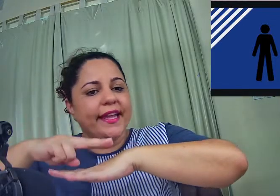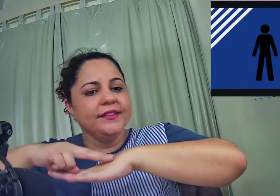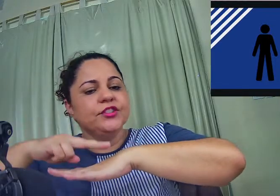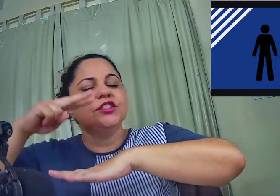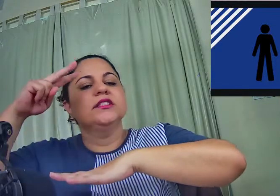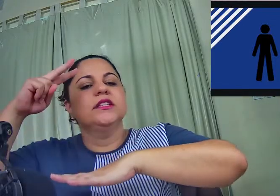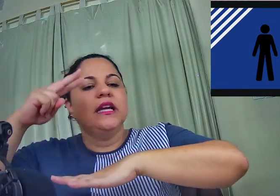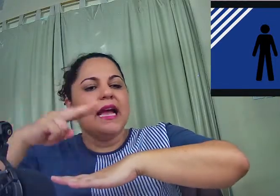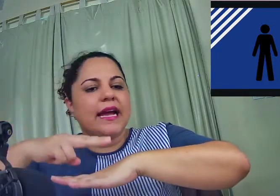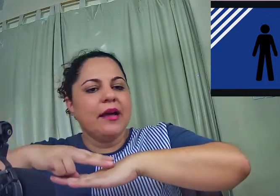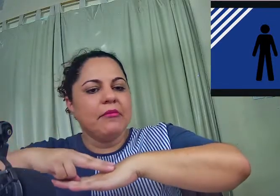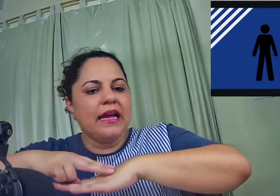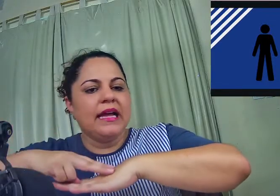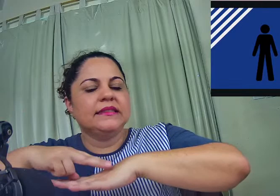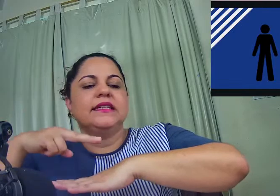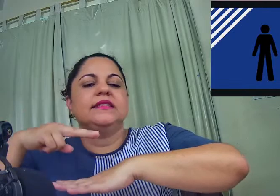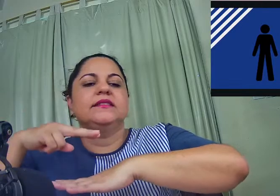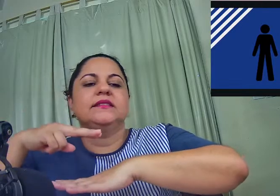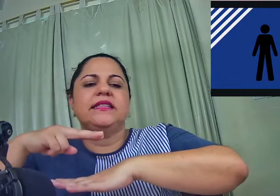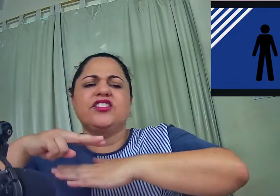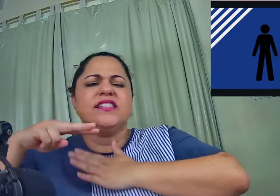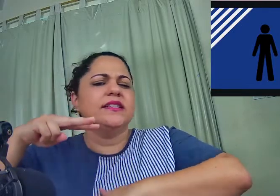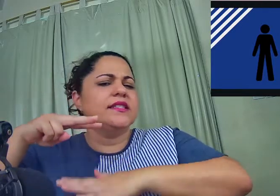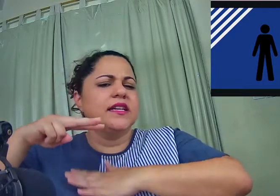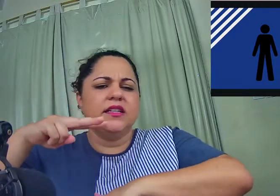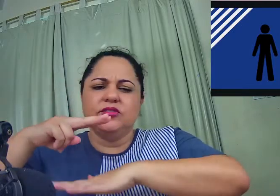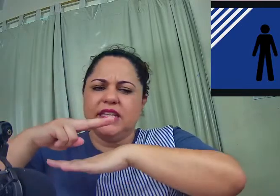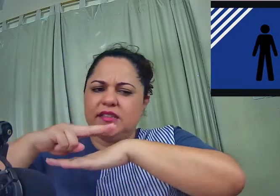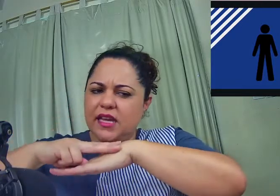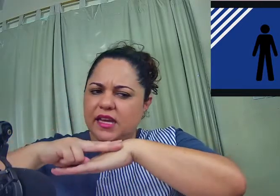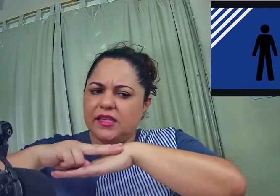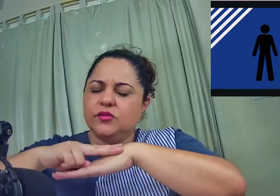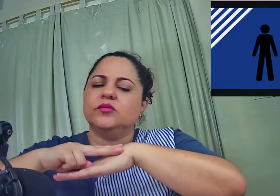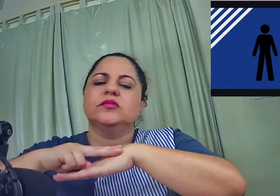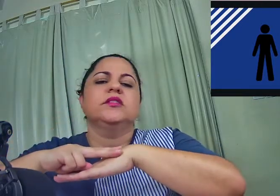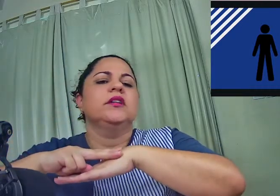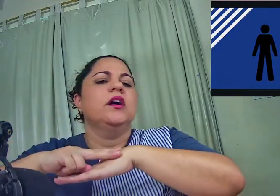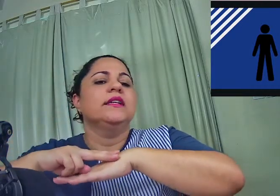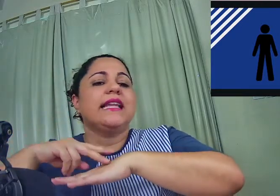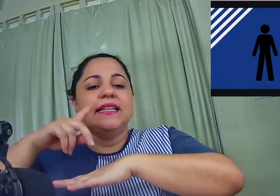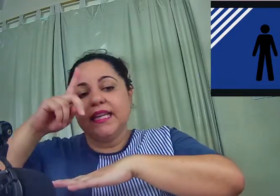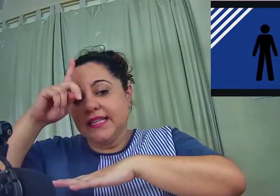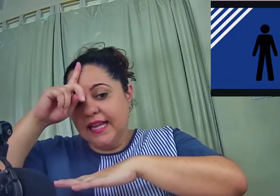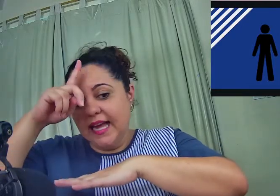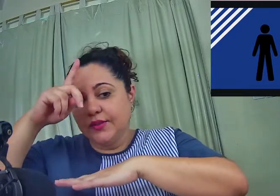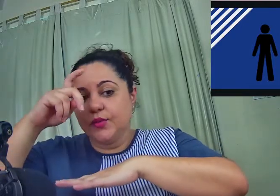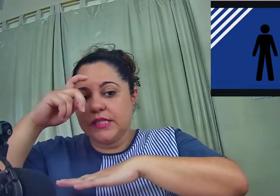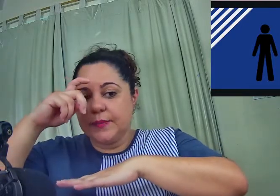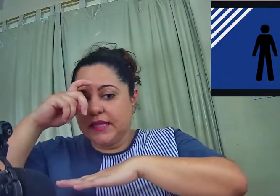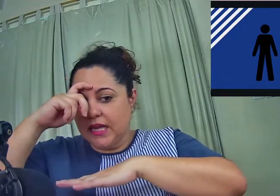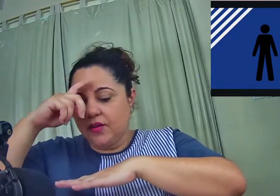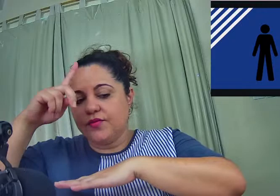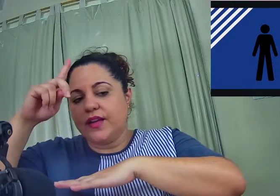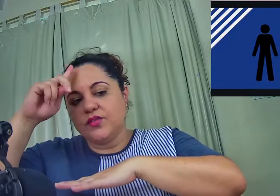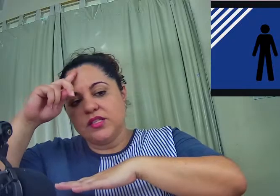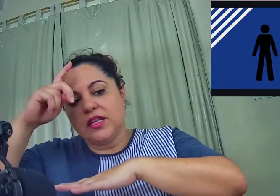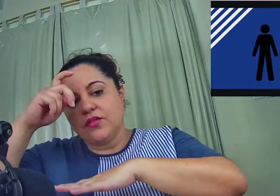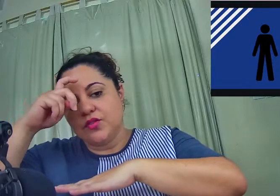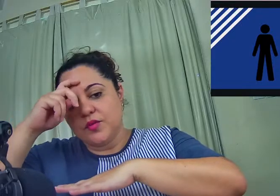Doente, acamada, está descansando, deitado, está internado no hospital, faz o sinal de